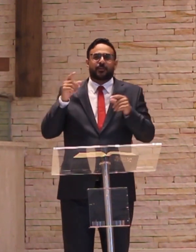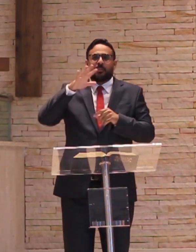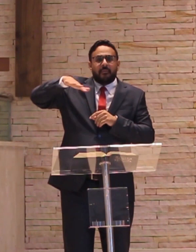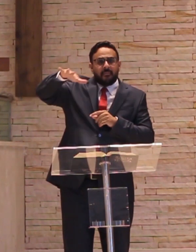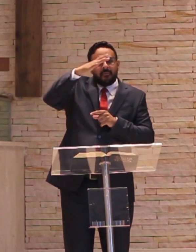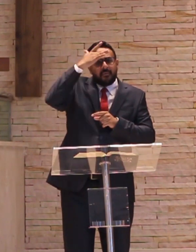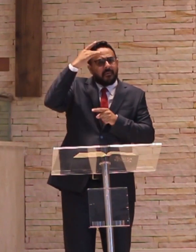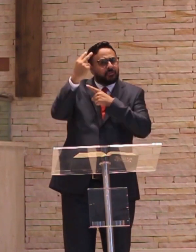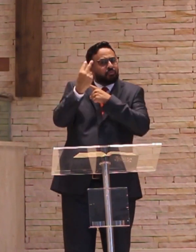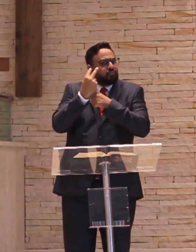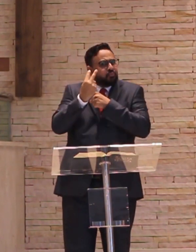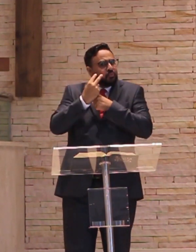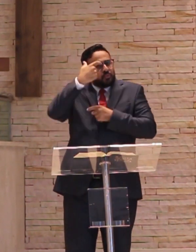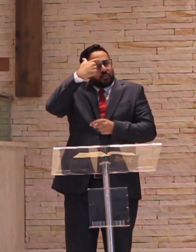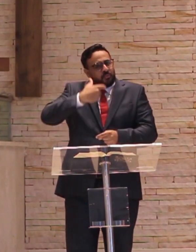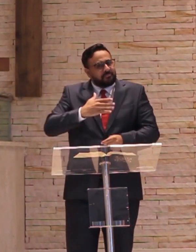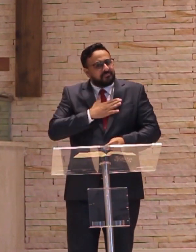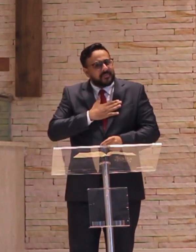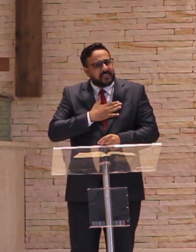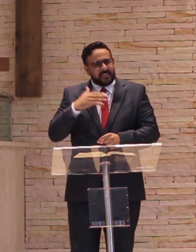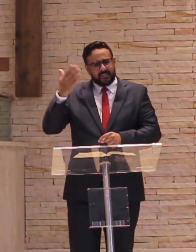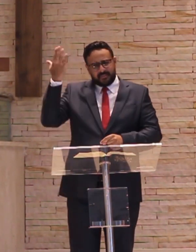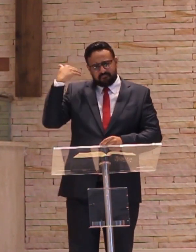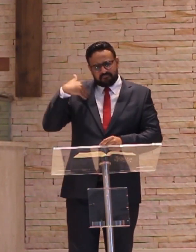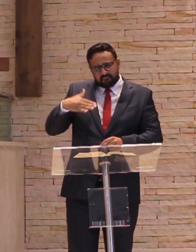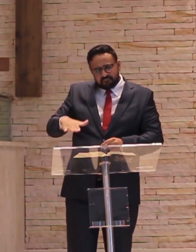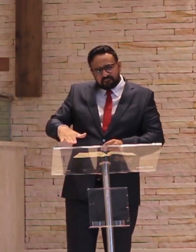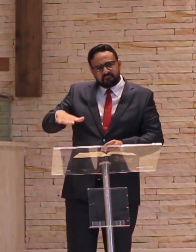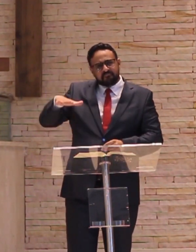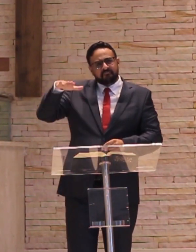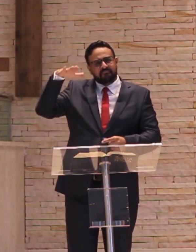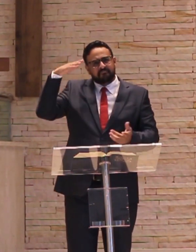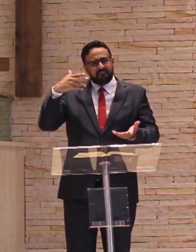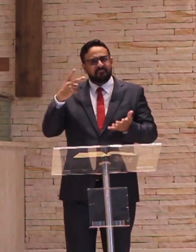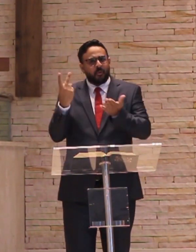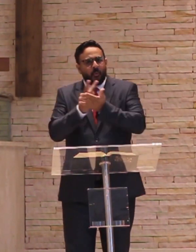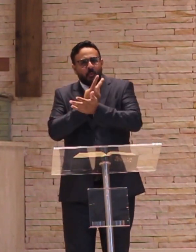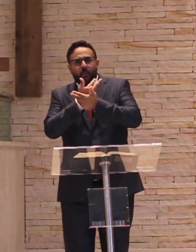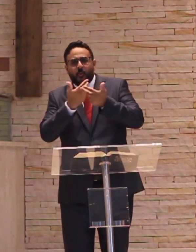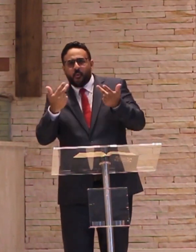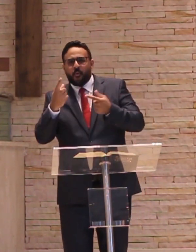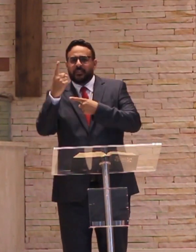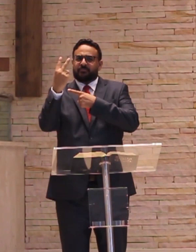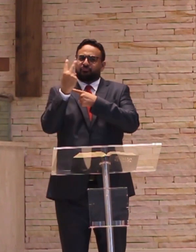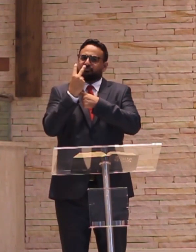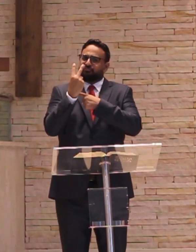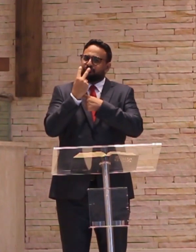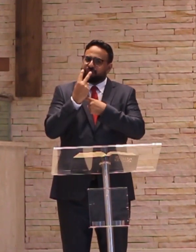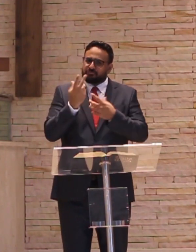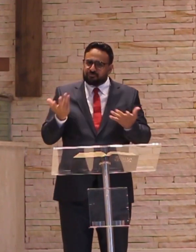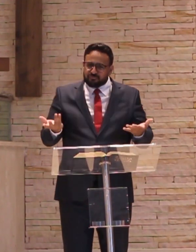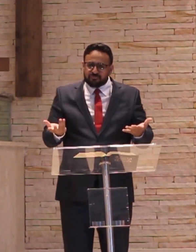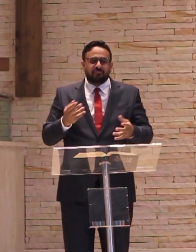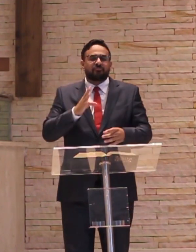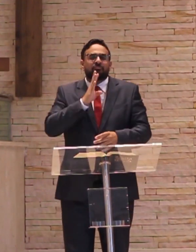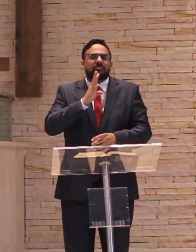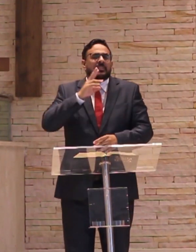poder falar com os anjos, conhecer como que os anjos cuidaram de cada um de nós desde a nossa infância, do nosso